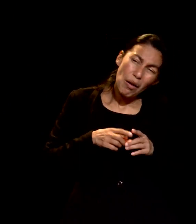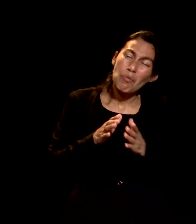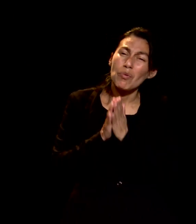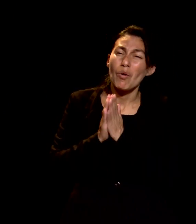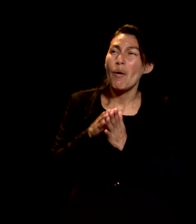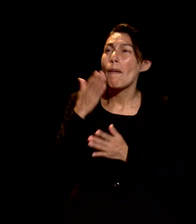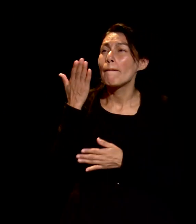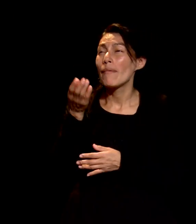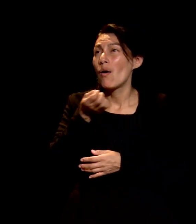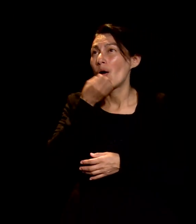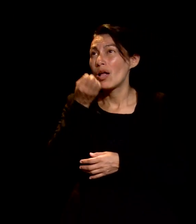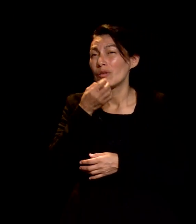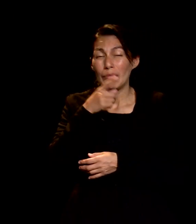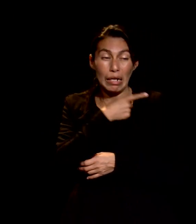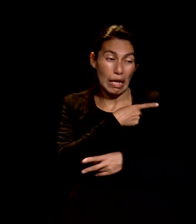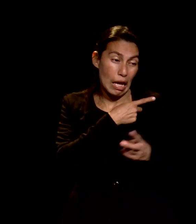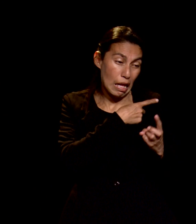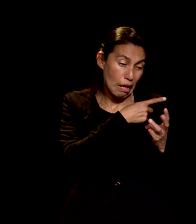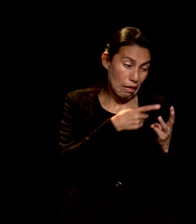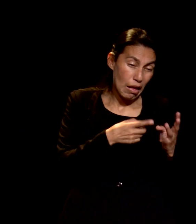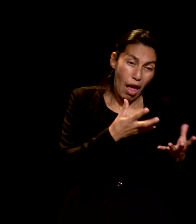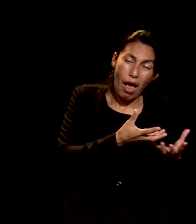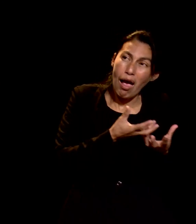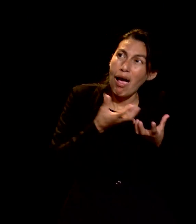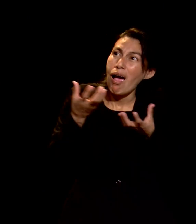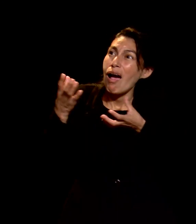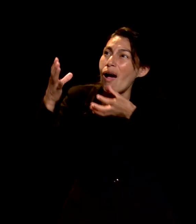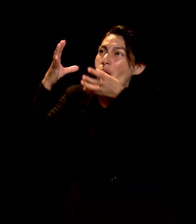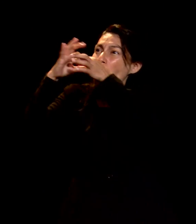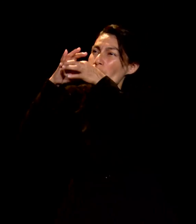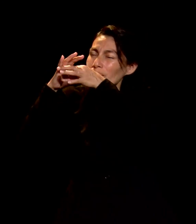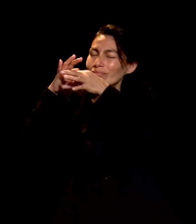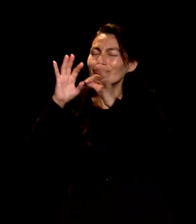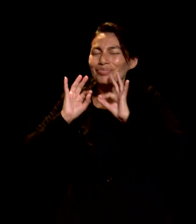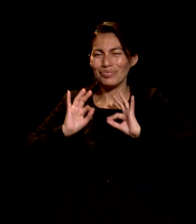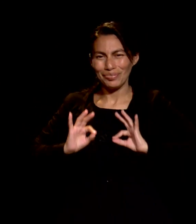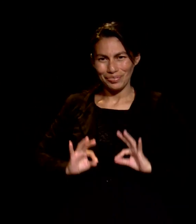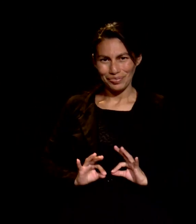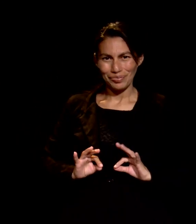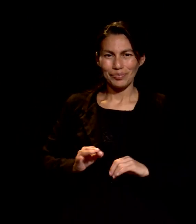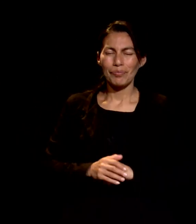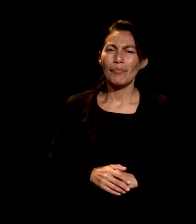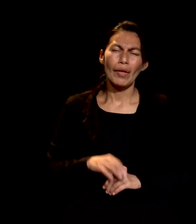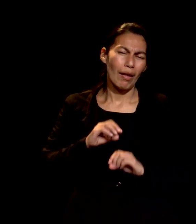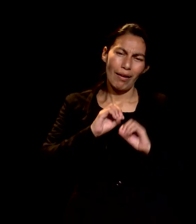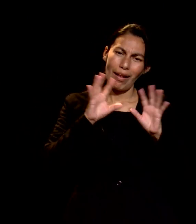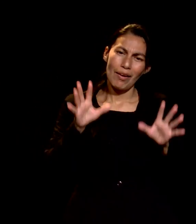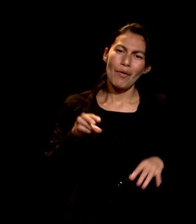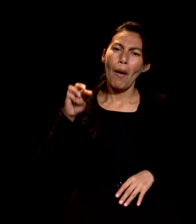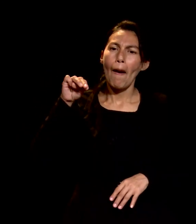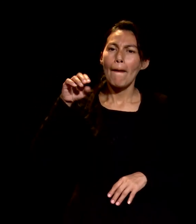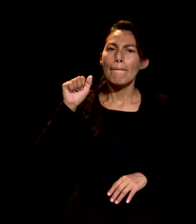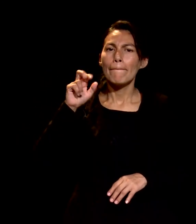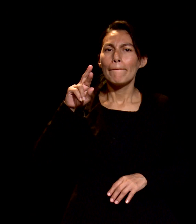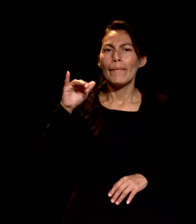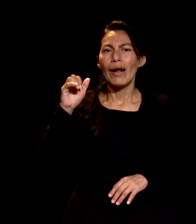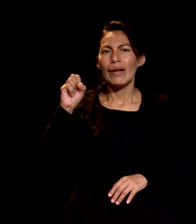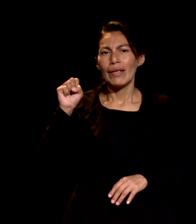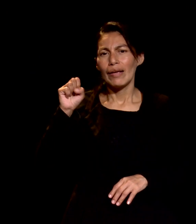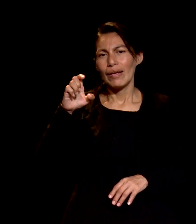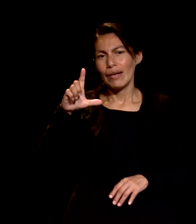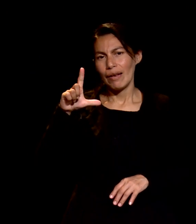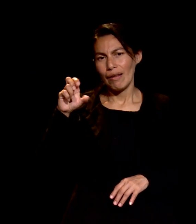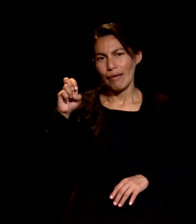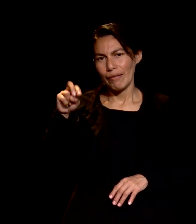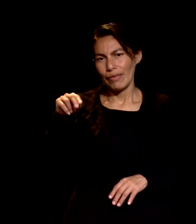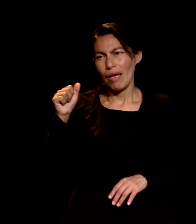solamente un don De Dios Que viene por la recepción Del Espíritu María Elena Enríquez Dios les bendiga Pido oración